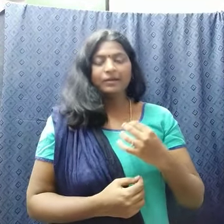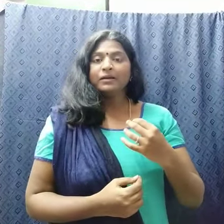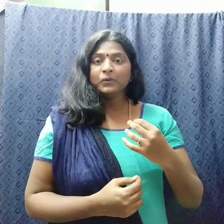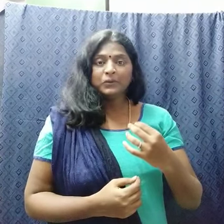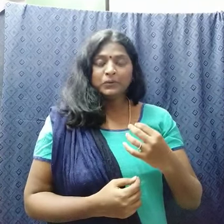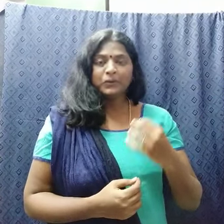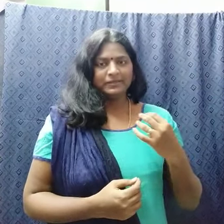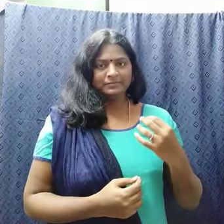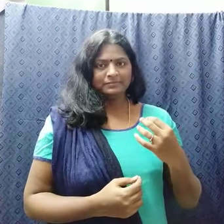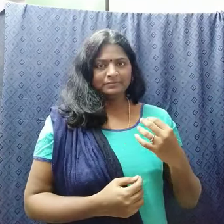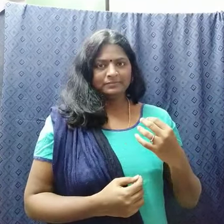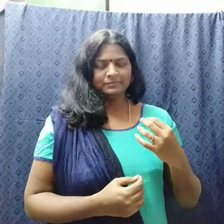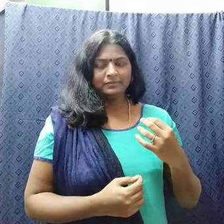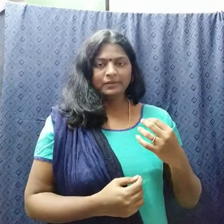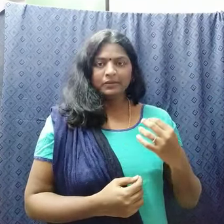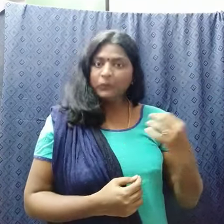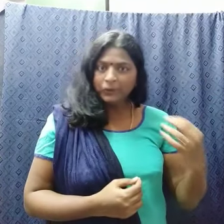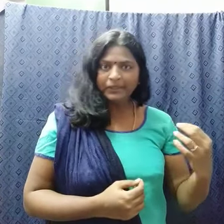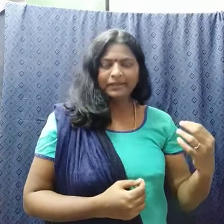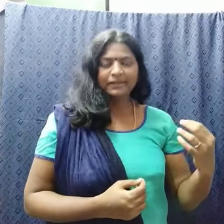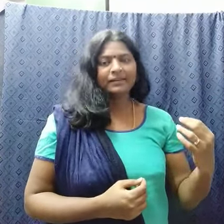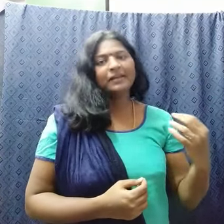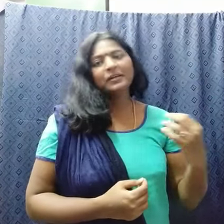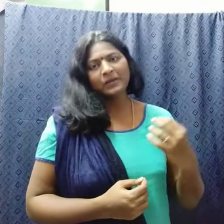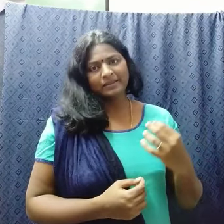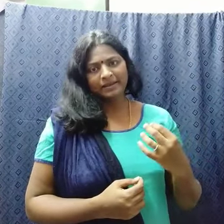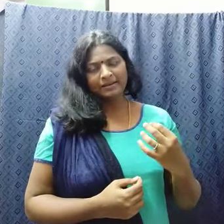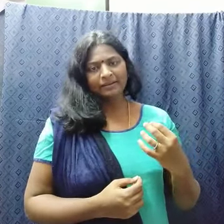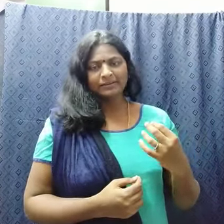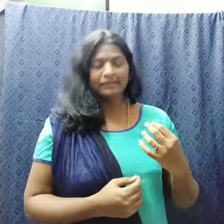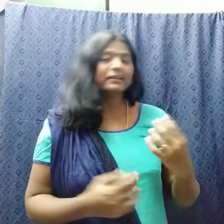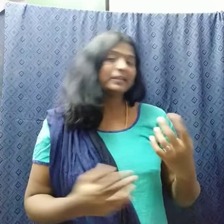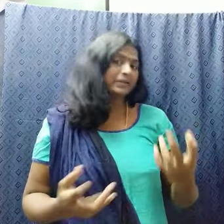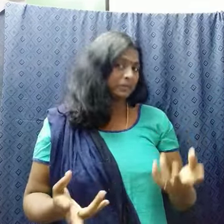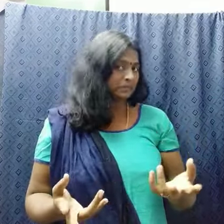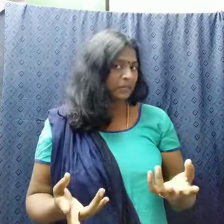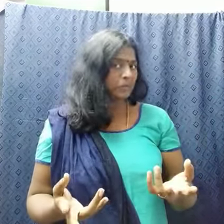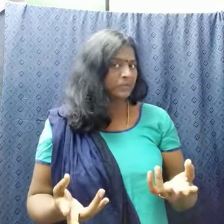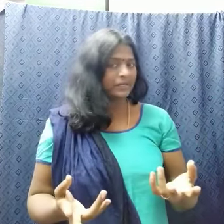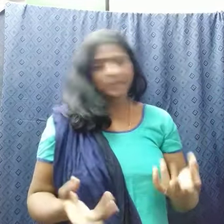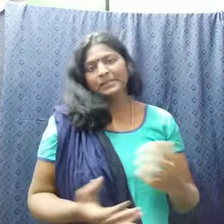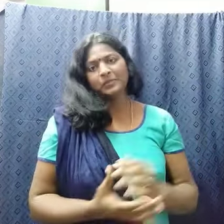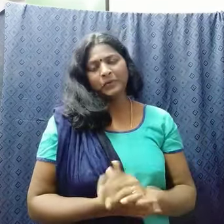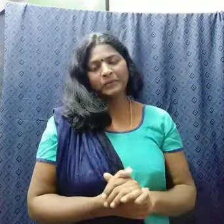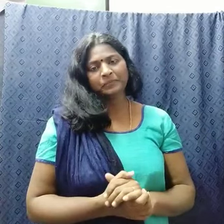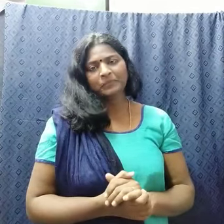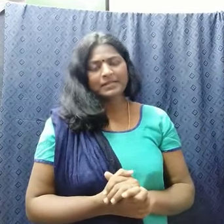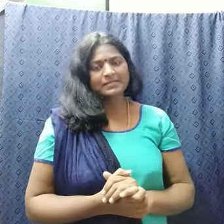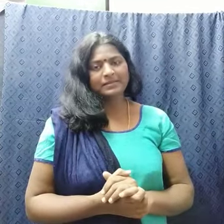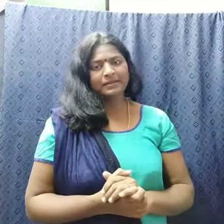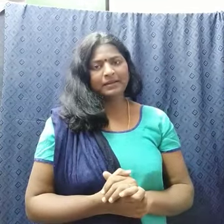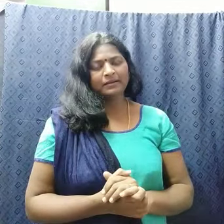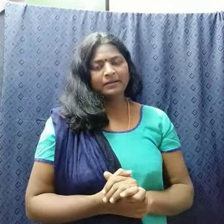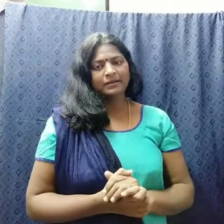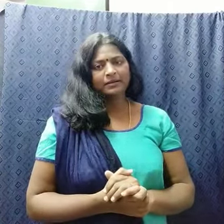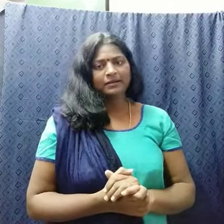ஒரு தோழி கேட்டுக்கொண்டதுனால இந்த தலைப்பை பத்தி இன்னைக்கு நான் பேச போறேன், சரிங்களா? இதுல